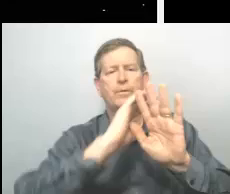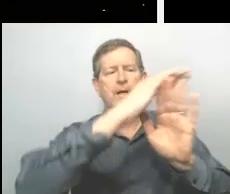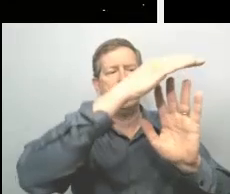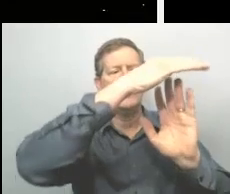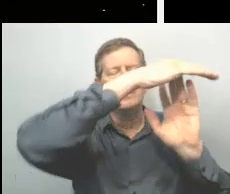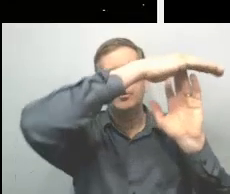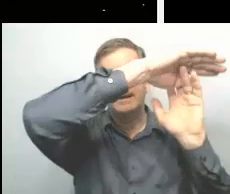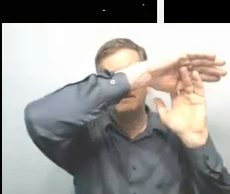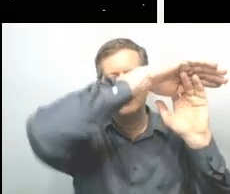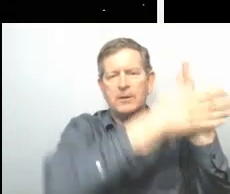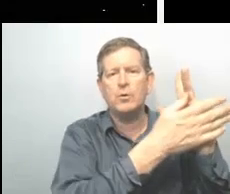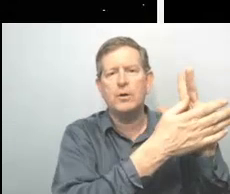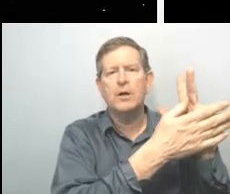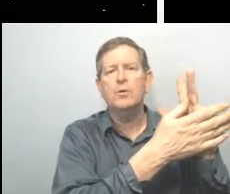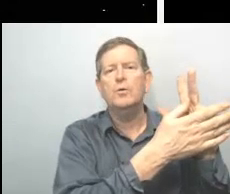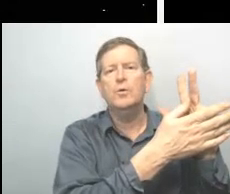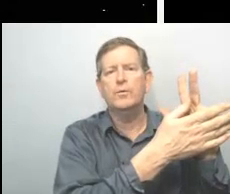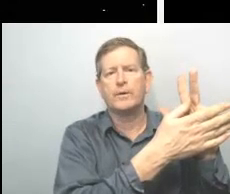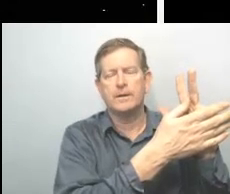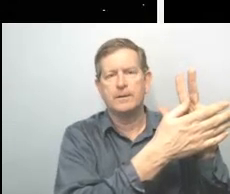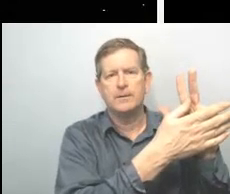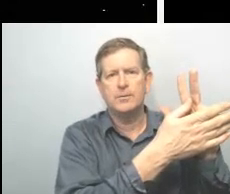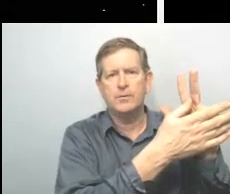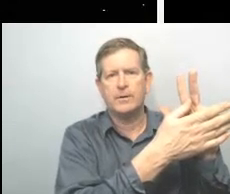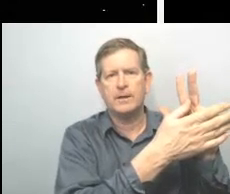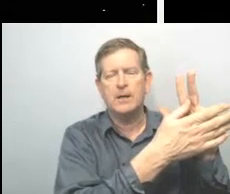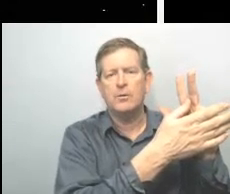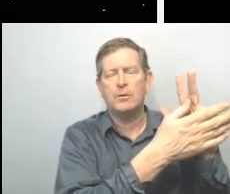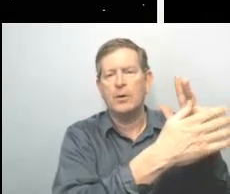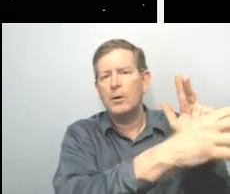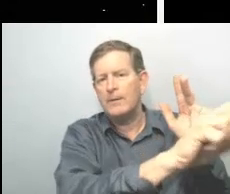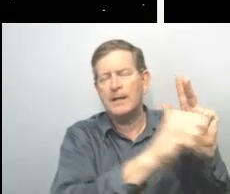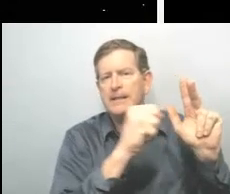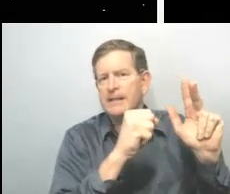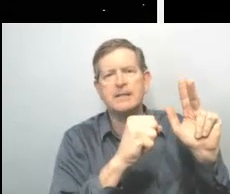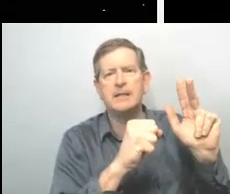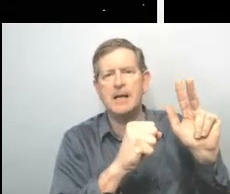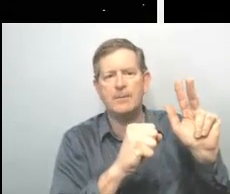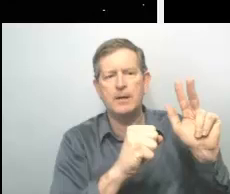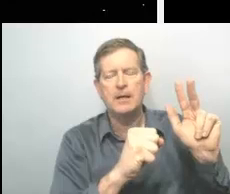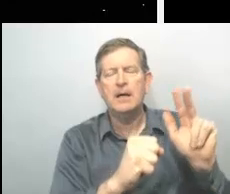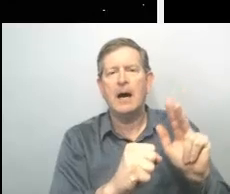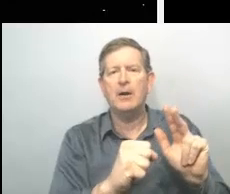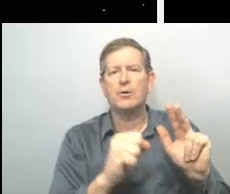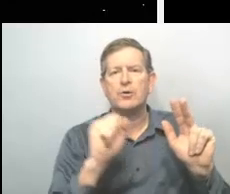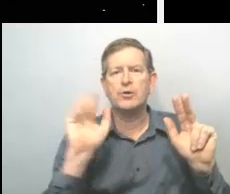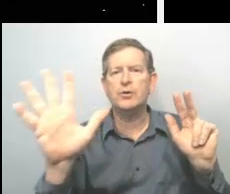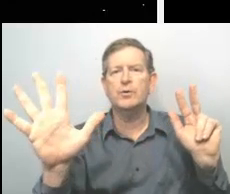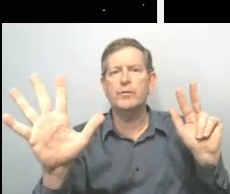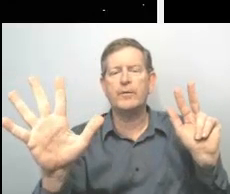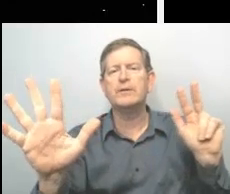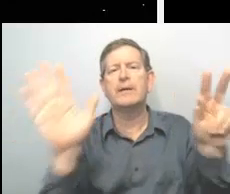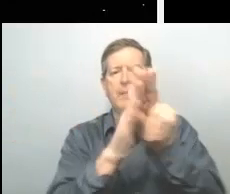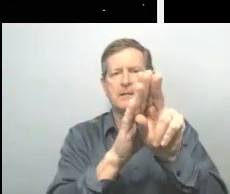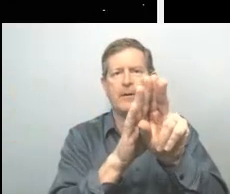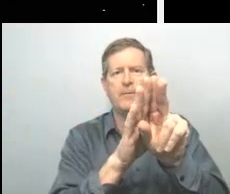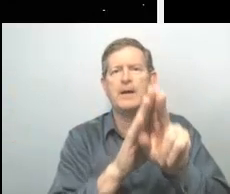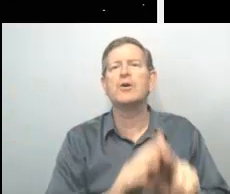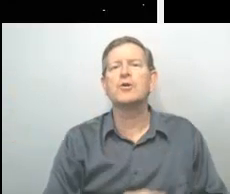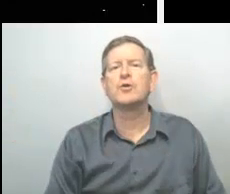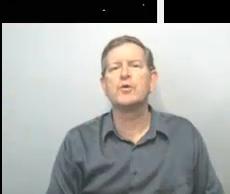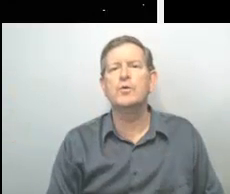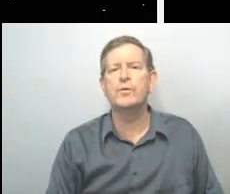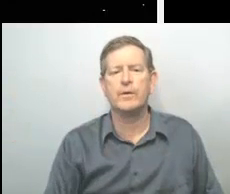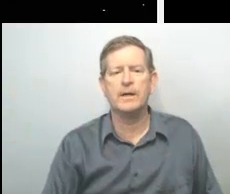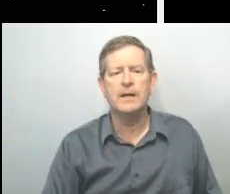avec ouvrir, on va couper la fin, donc ouvre. On enlève la dernière syllabe. Alors, je ouvre, vous savez que ça va